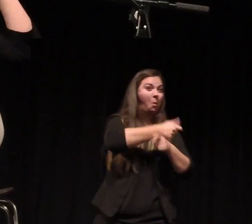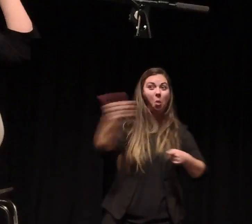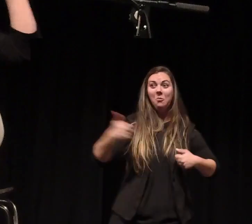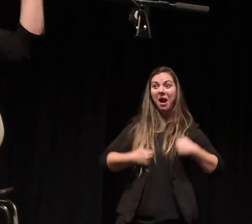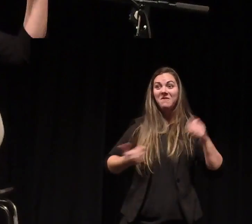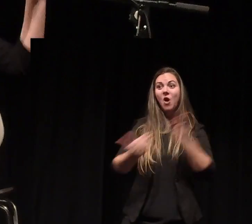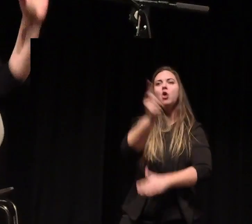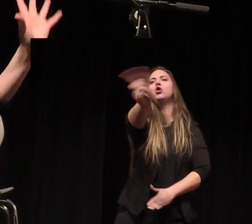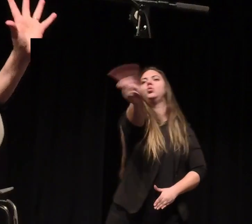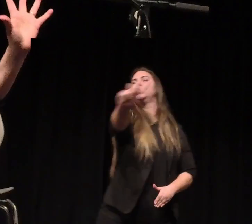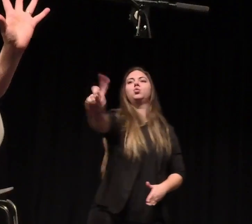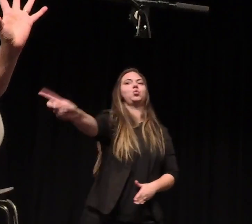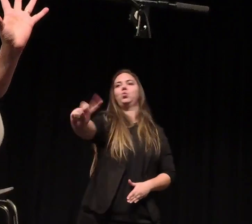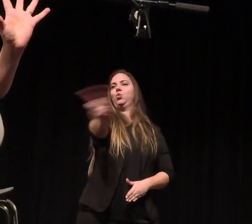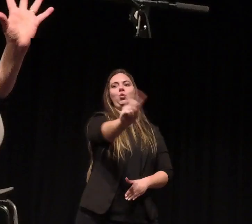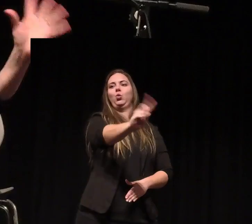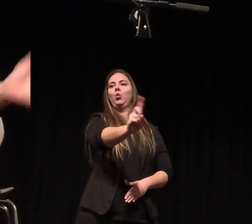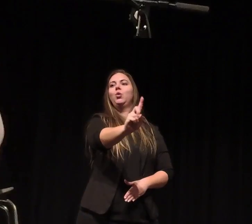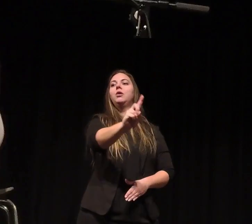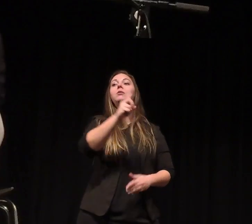grosse douche puissante.